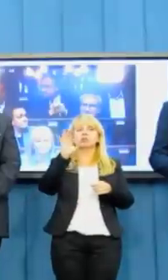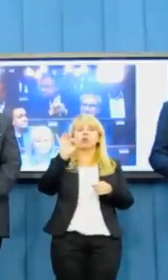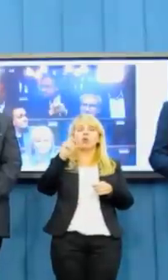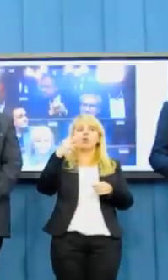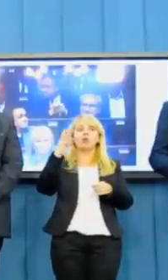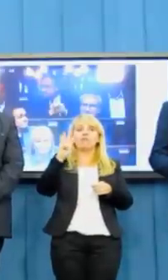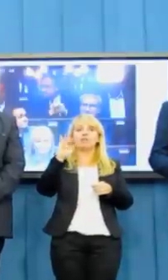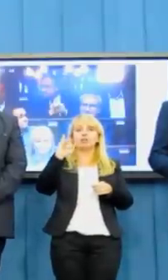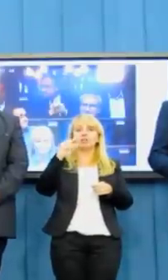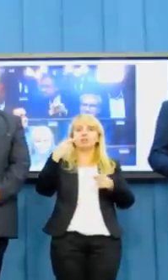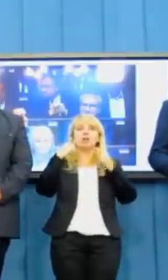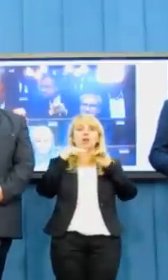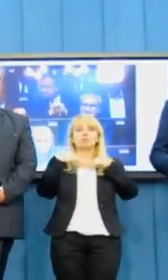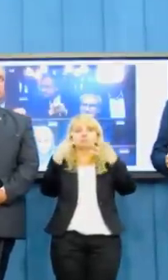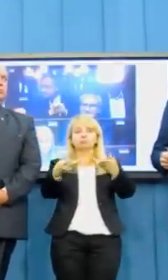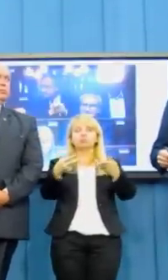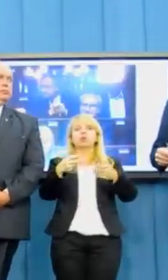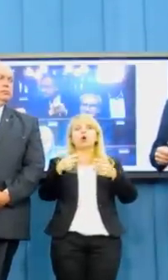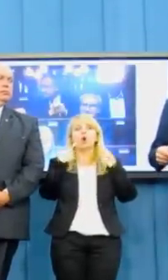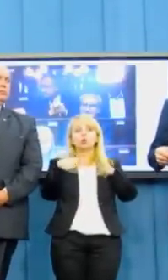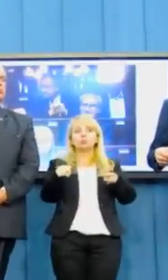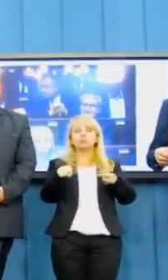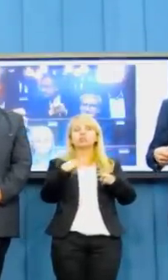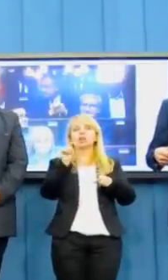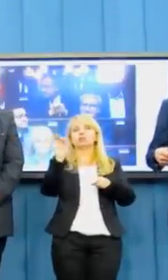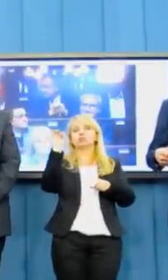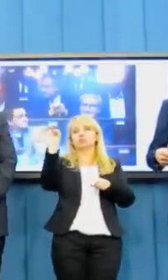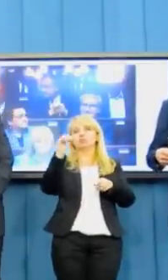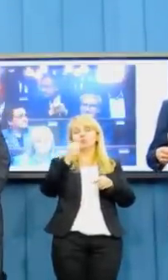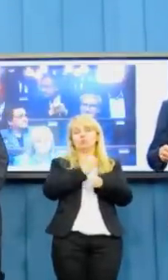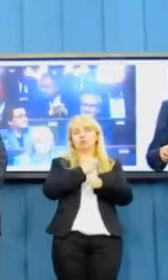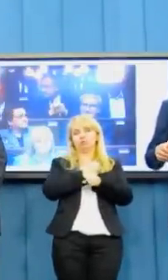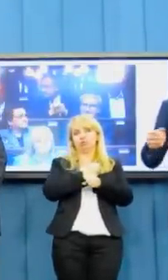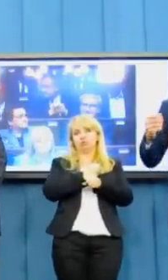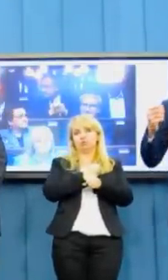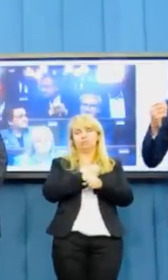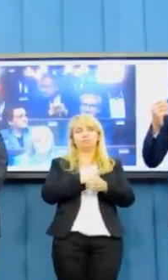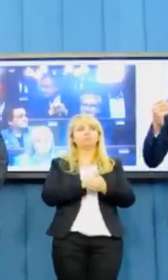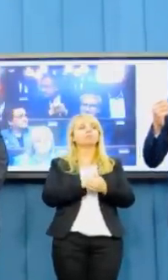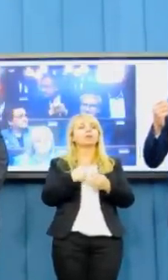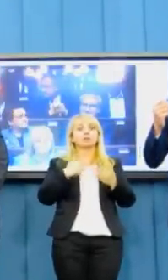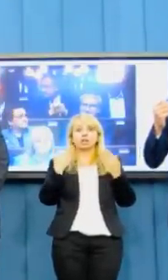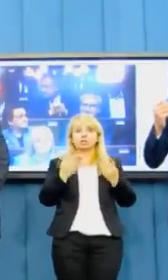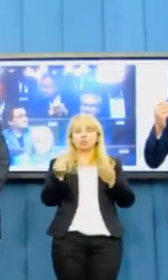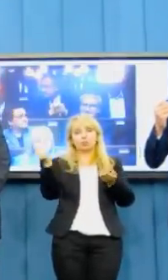skandal. Jeśli mogę jedno zdanie. Proszę bardzo. Właśnie